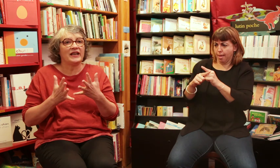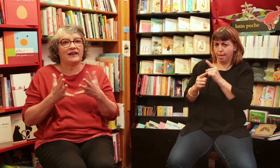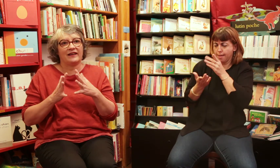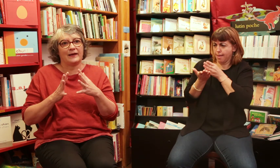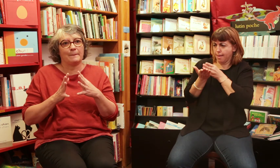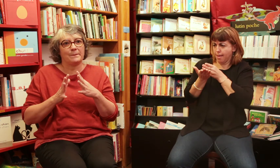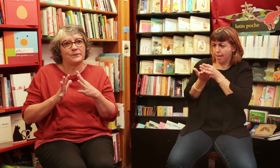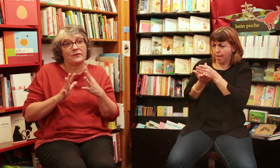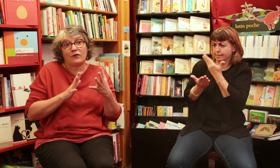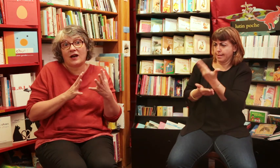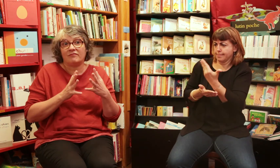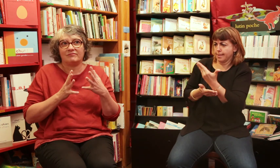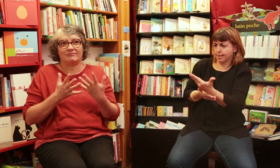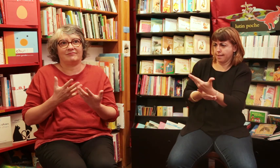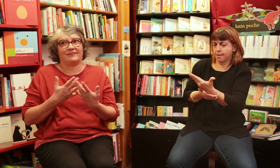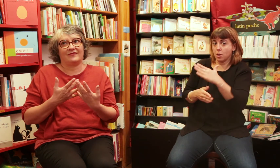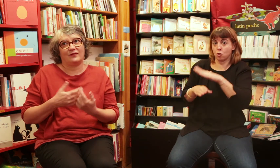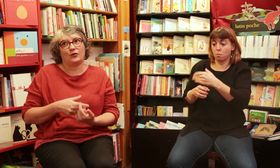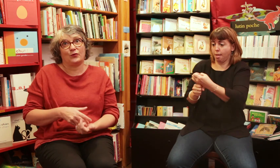juste ou vrai. Et voilà.